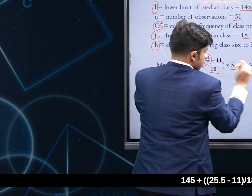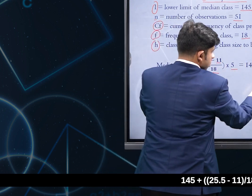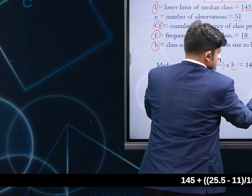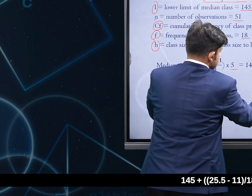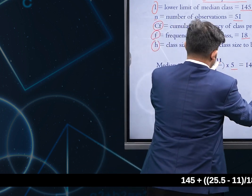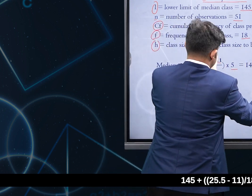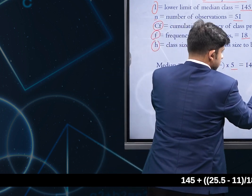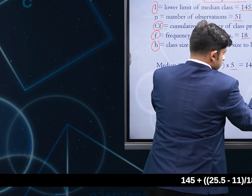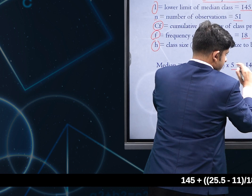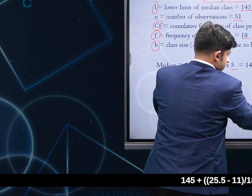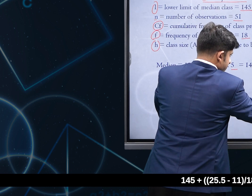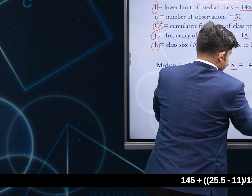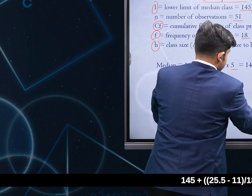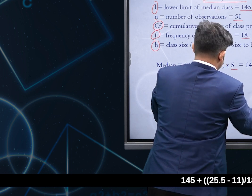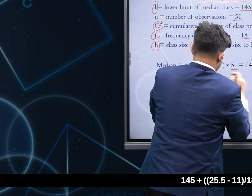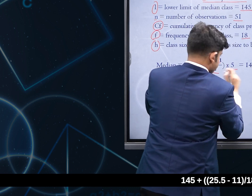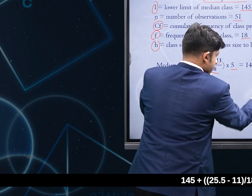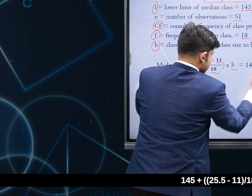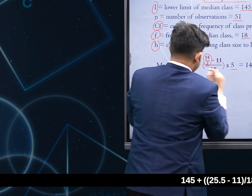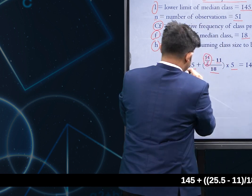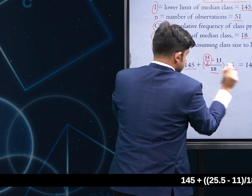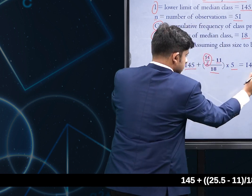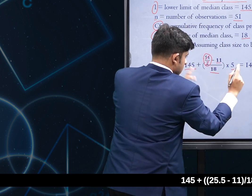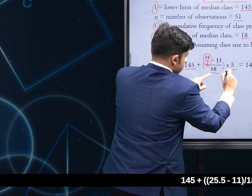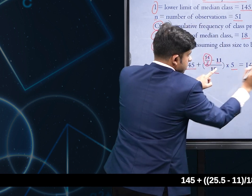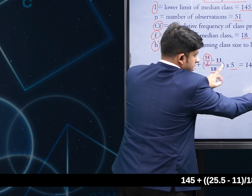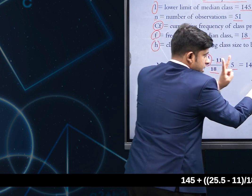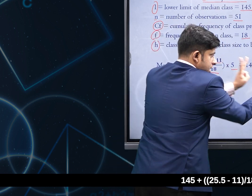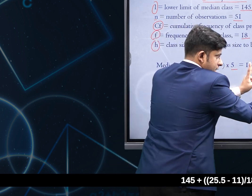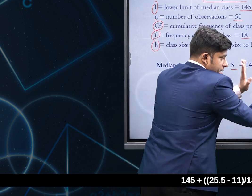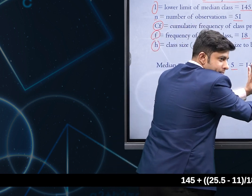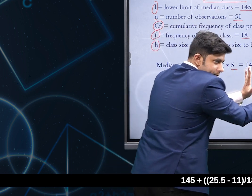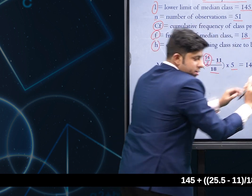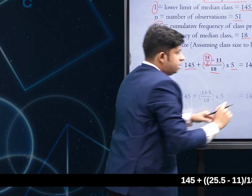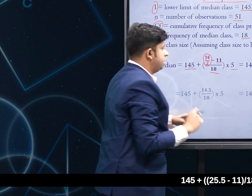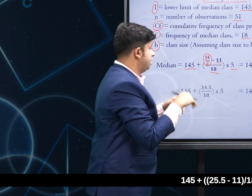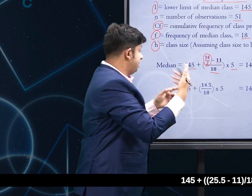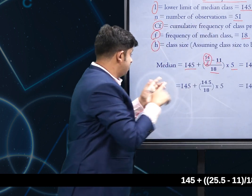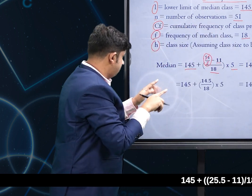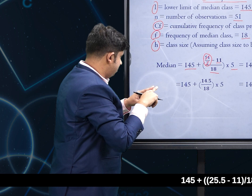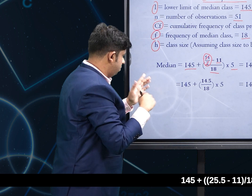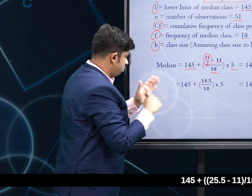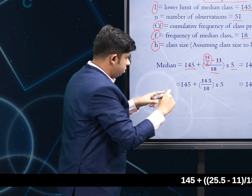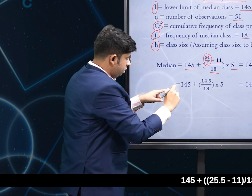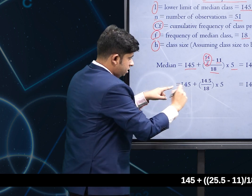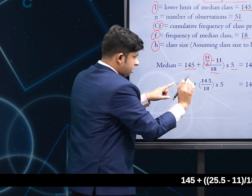(145 ప్లస్ 25.5 మైనస్ 11/18 18 ఇంటూ 5.